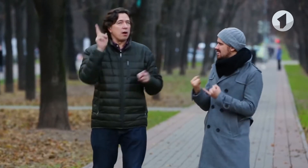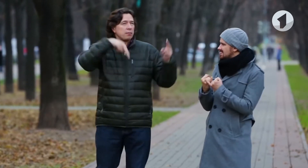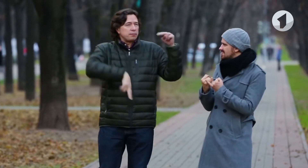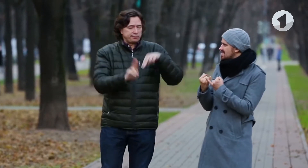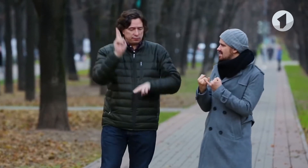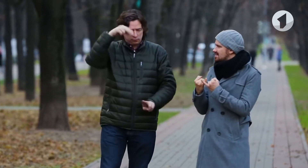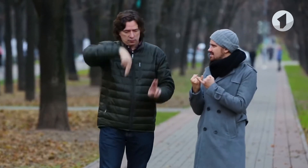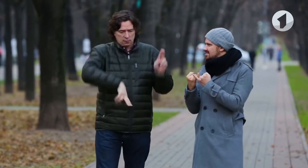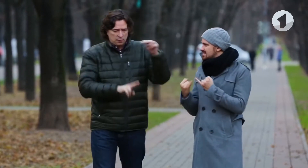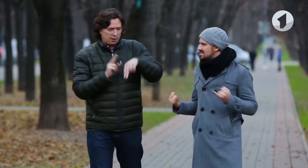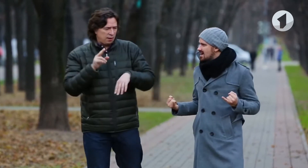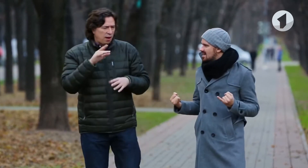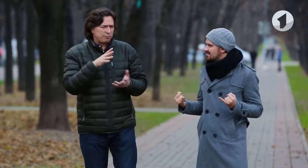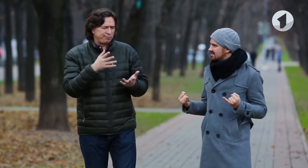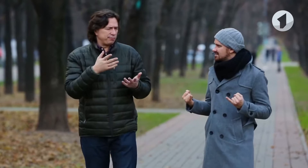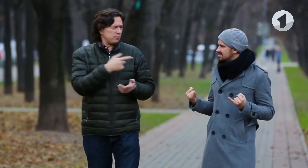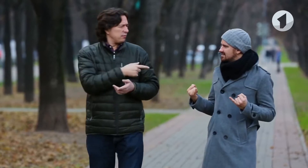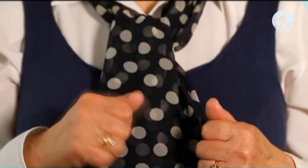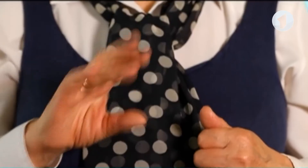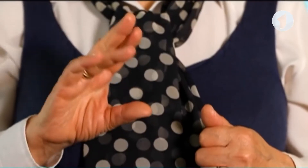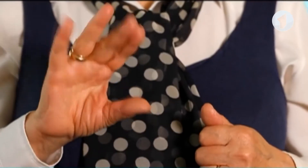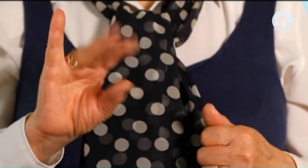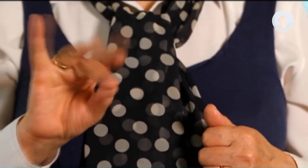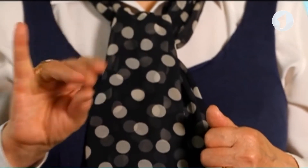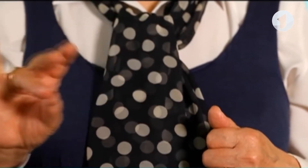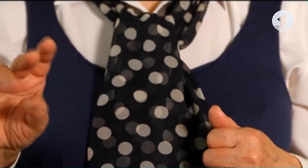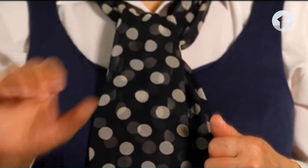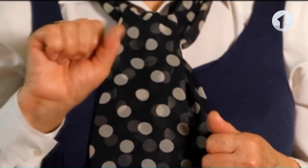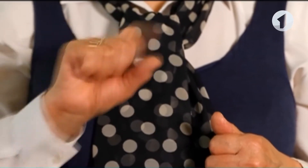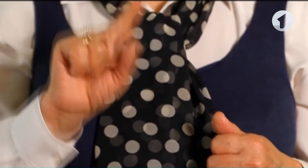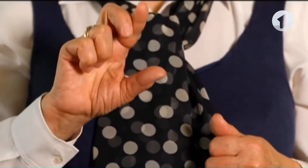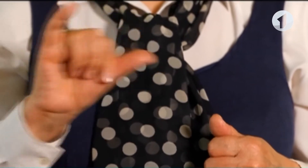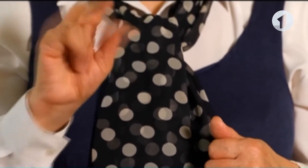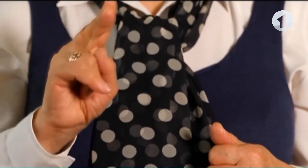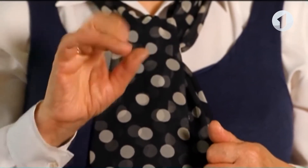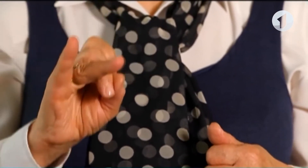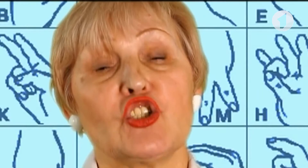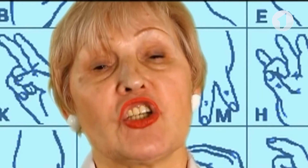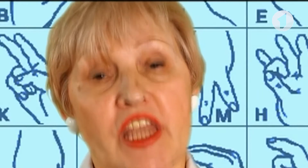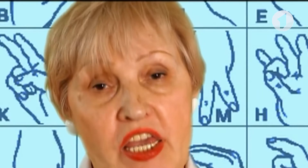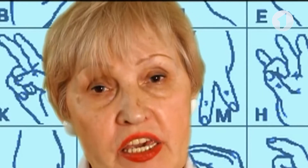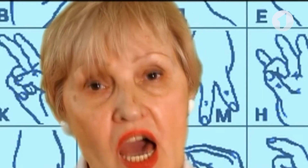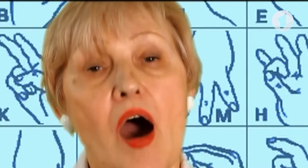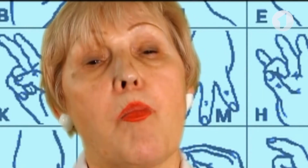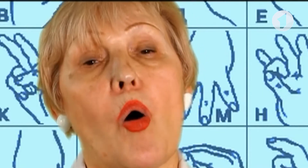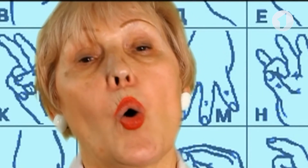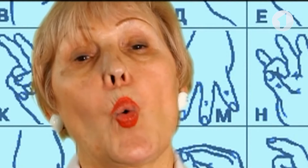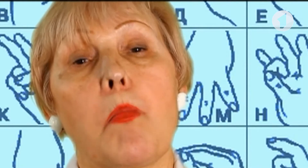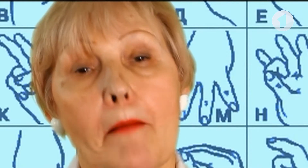выясняется, быстрее, чем большинство людей. Язык глухих состоит из дактильной азбуки, чтения по губам